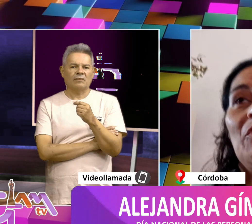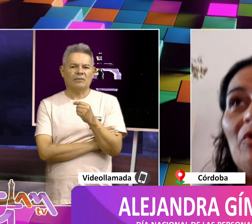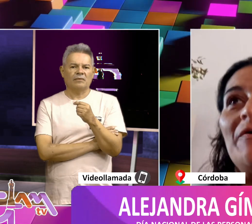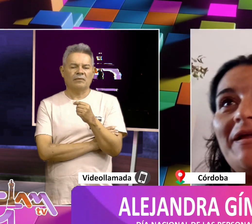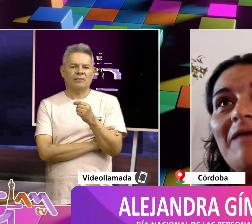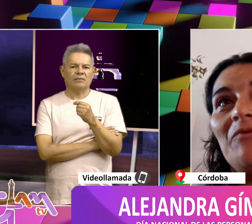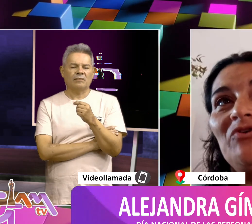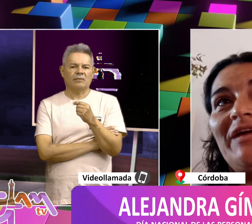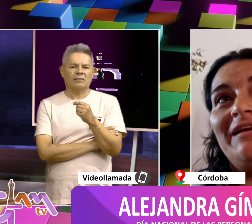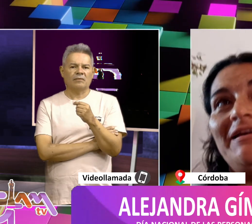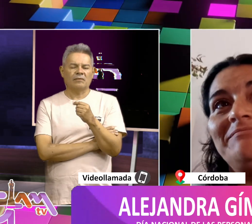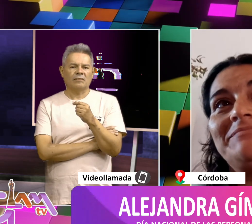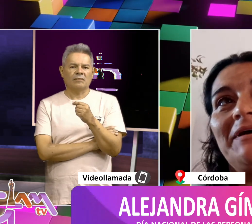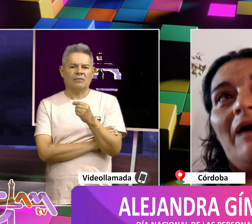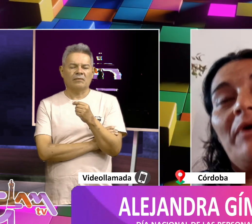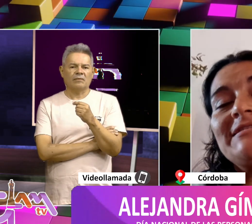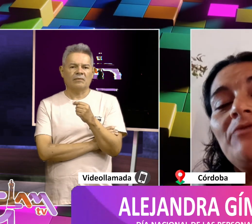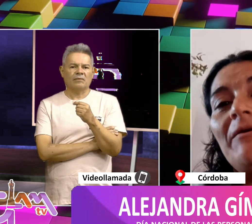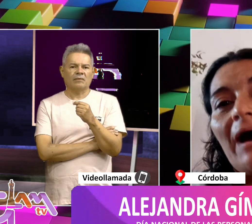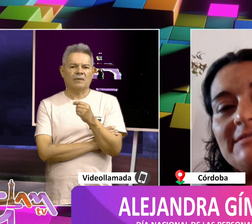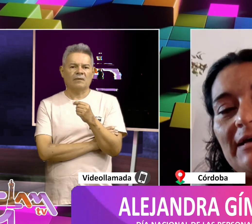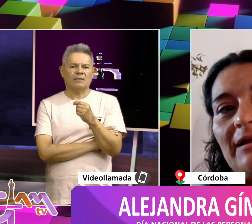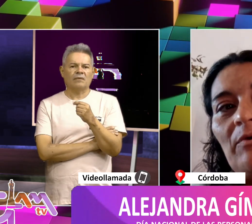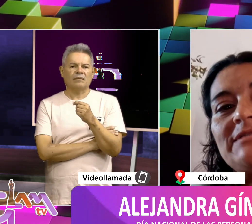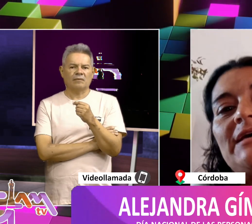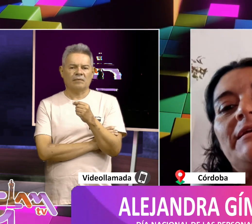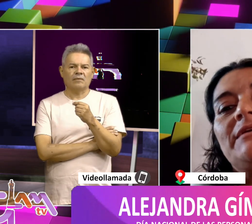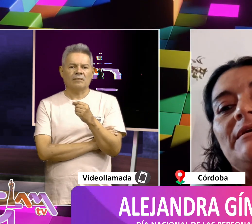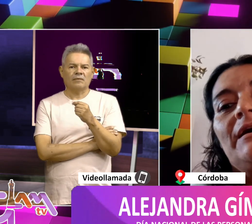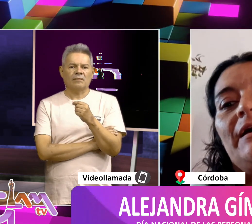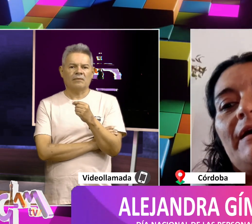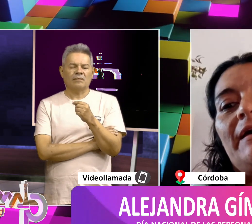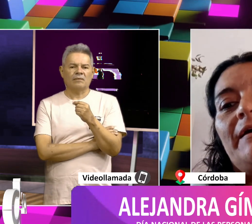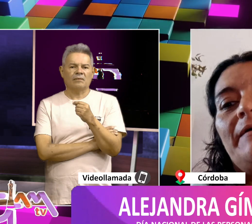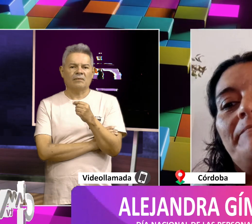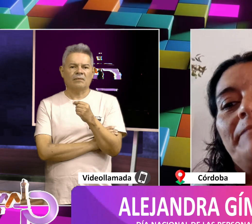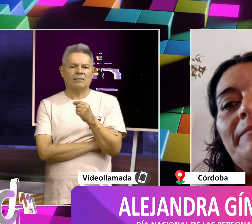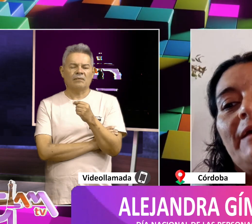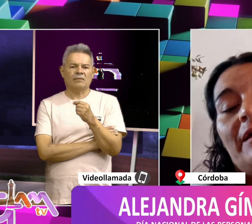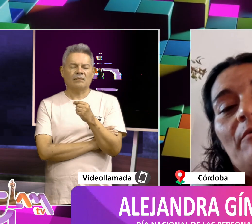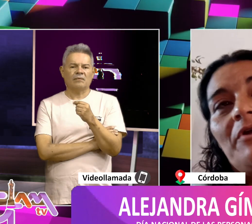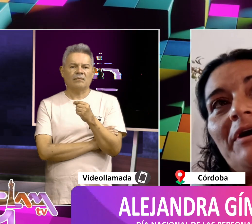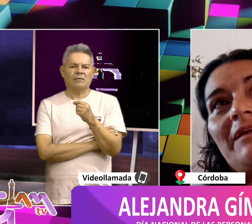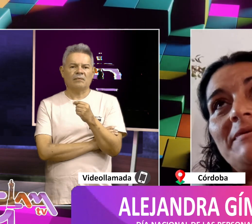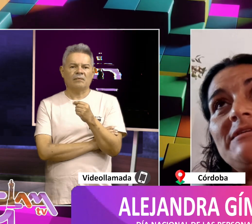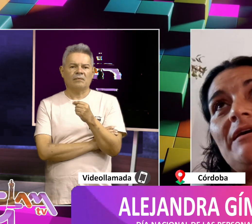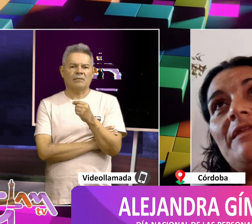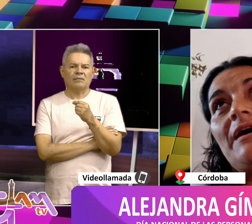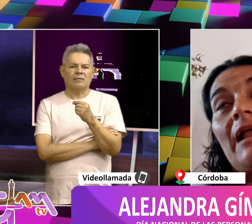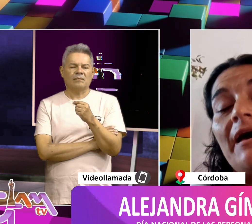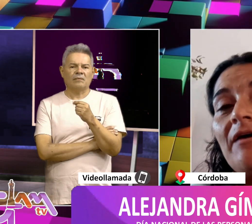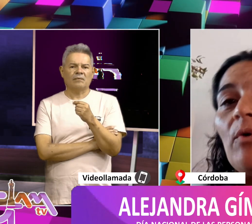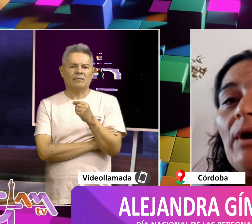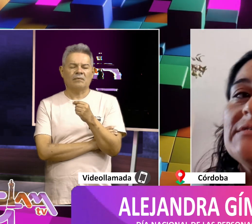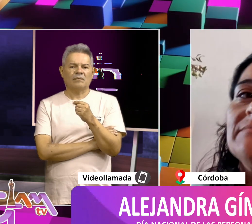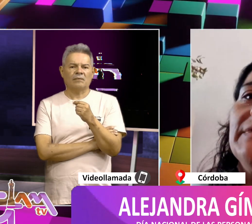Sí, todos deberíamos tener, aunque sea una base en lengua de señas. Estaría bueno que también se dé en